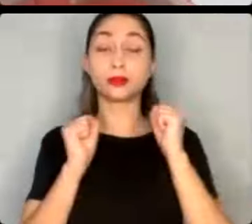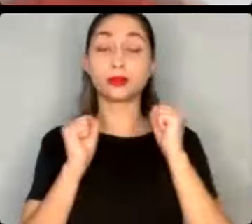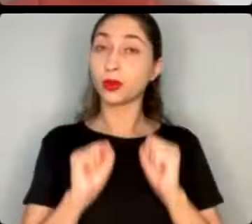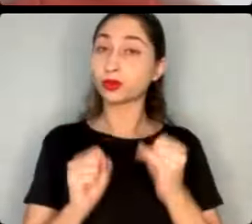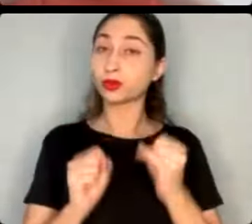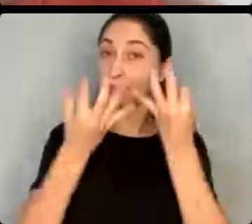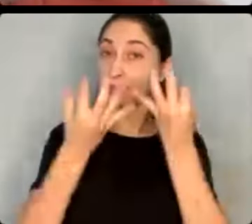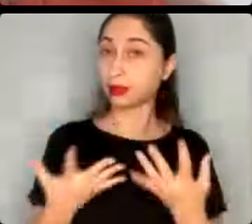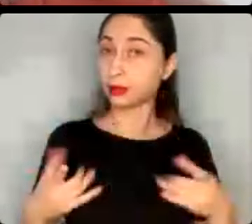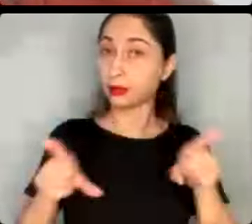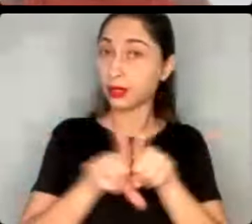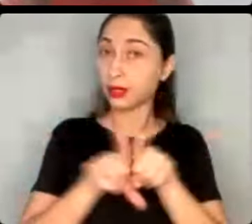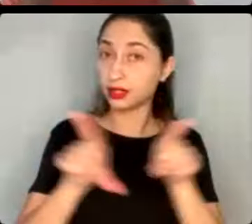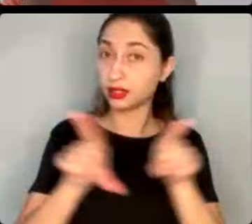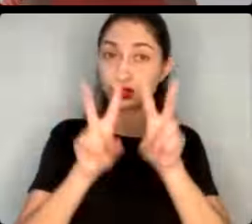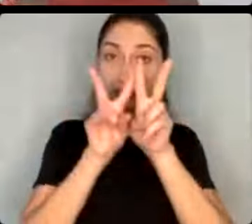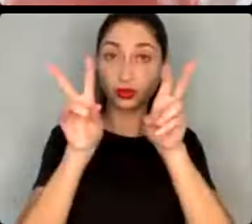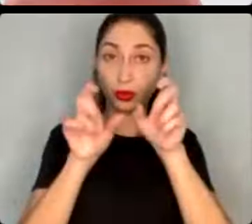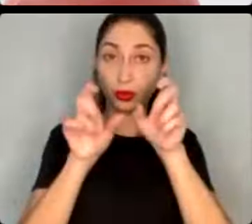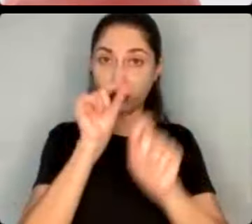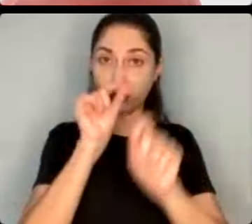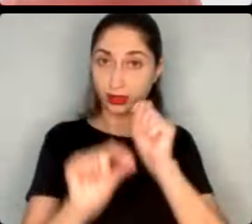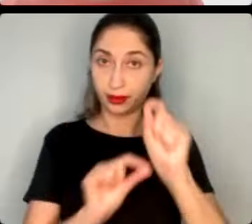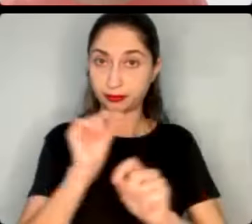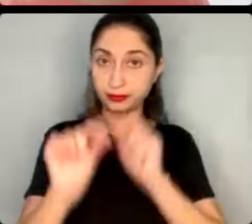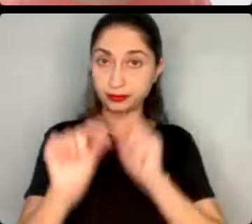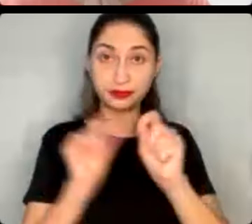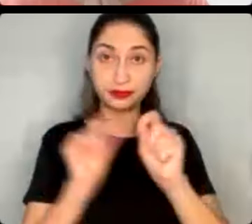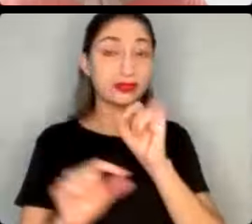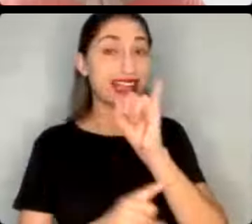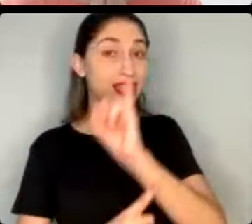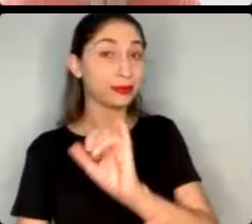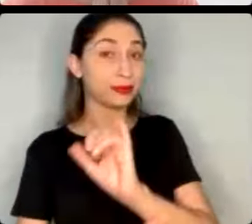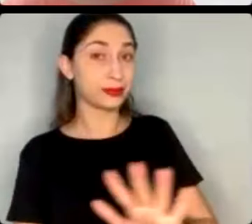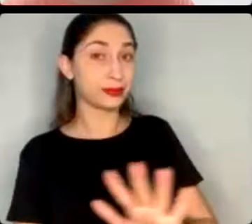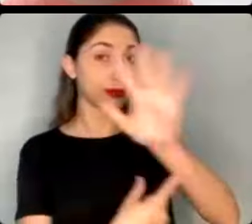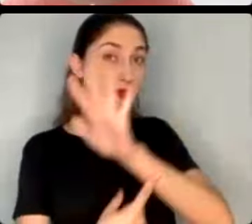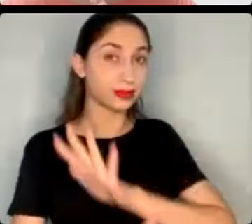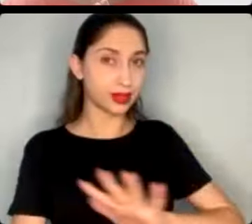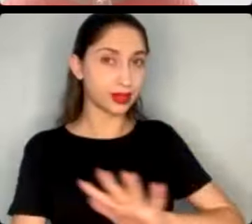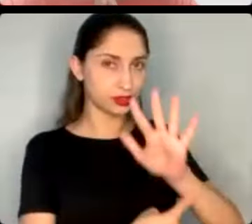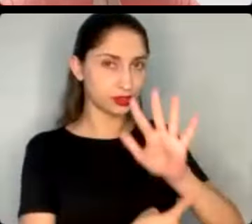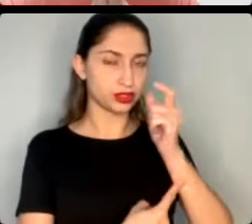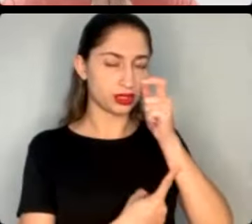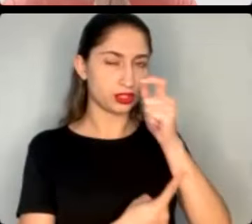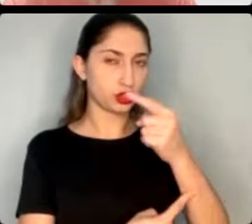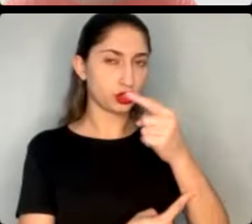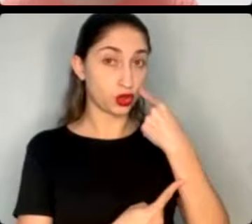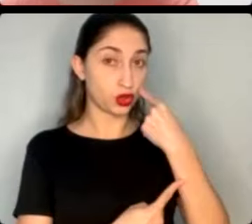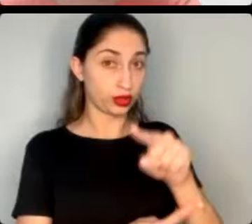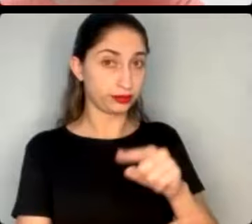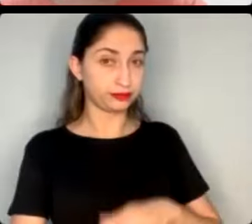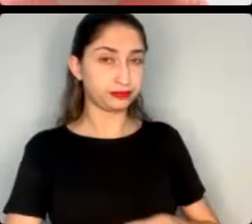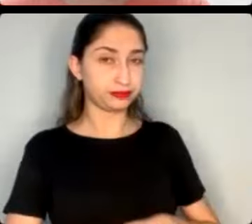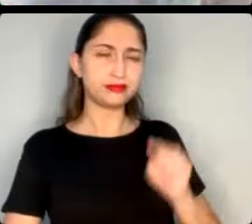também de uma imagem que é interessante, que se você imagina que no centro do seu